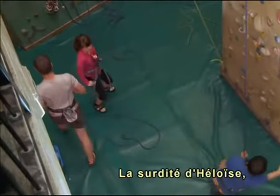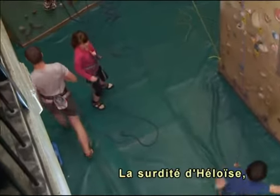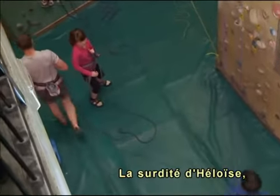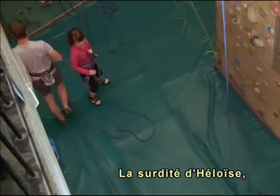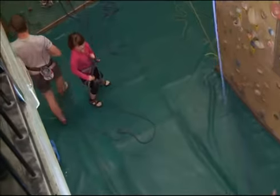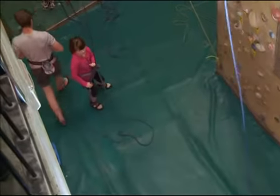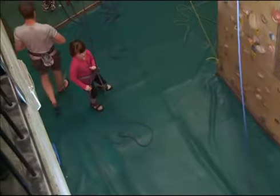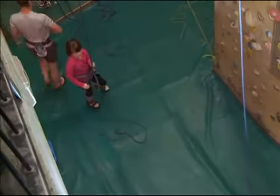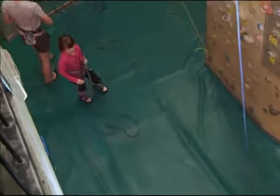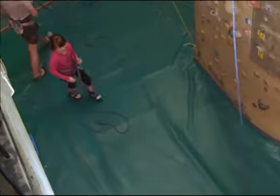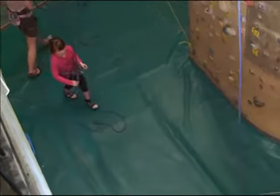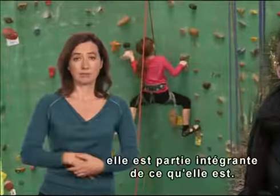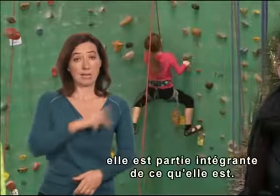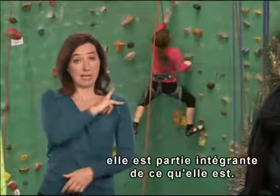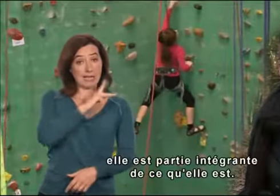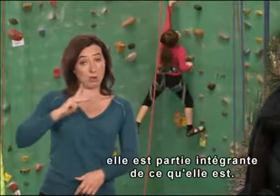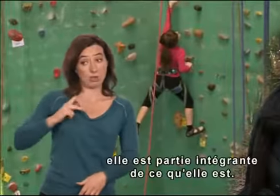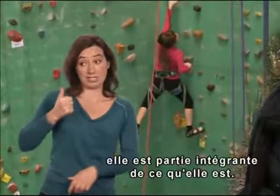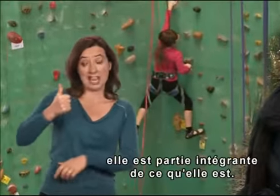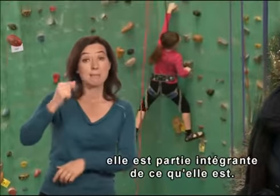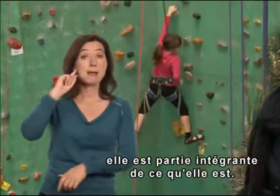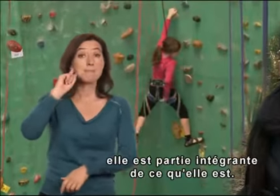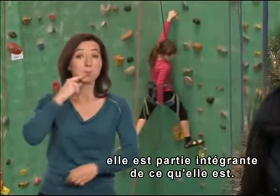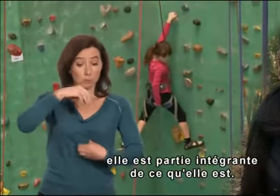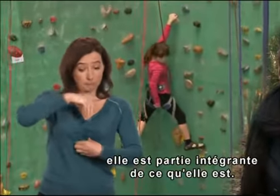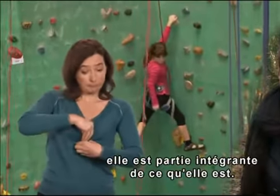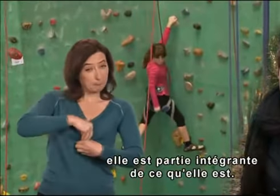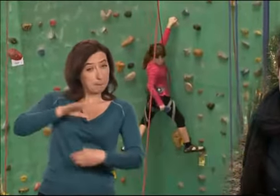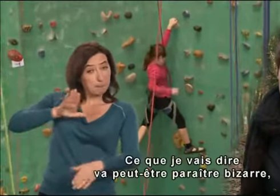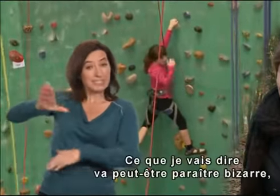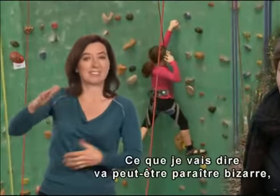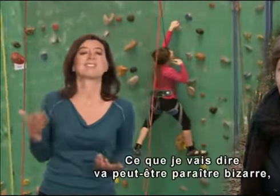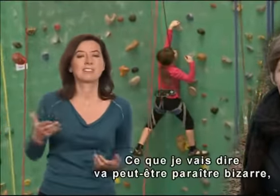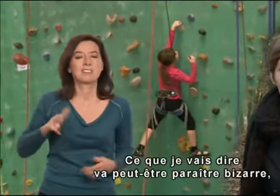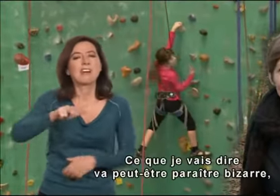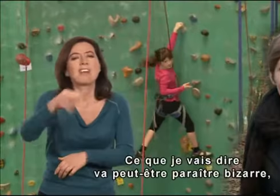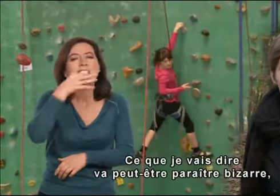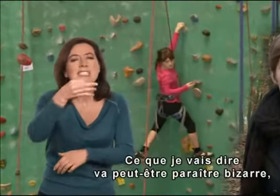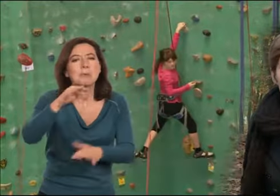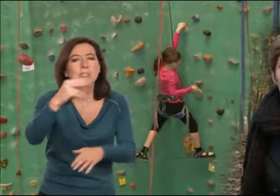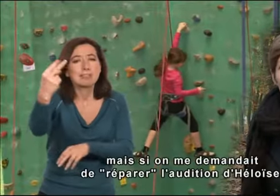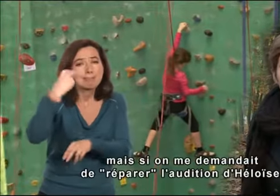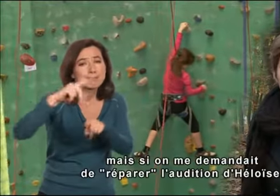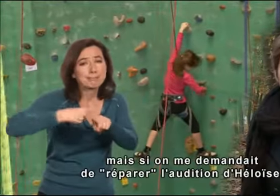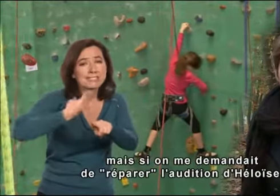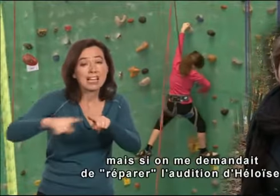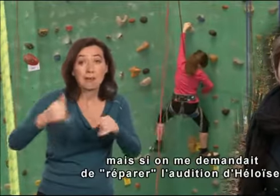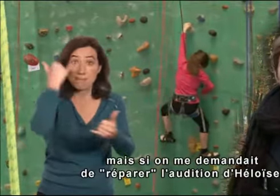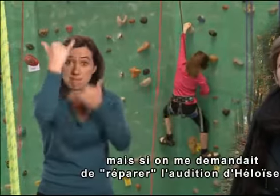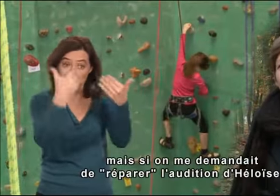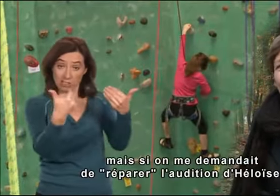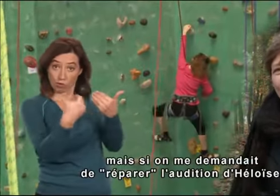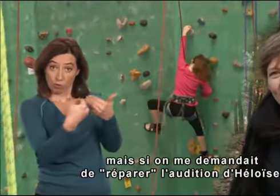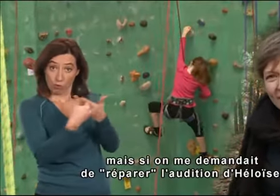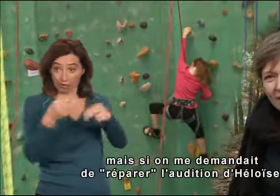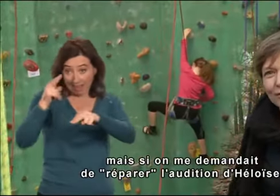L'absurdité d'Héloïse, elle est partie intégrante de ce qu'elle est. Ce que je vais dire va peut-être paraître bizarre, mais si on me demandait, entre